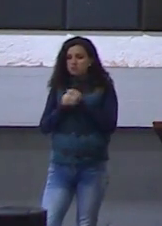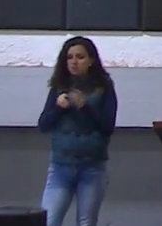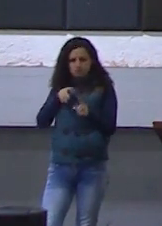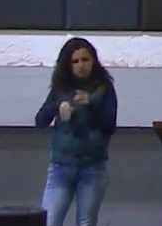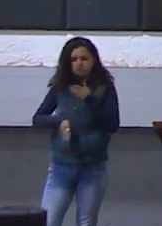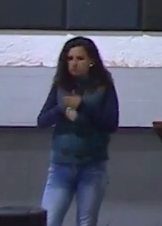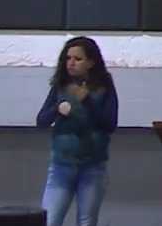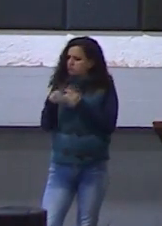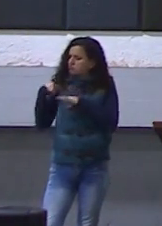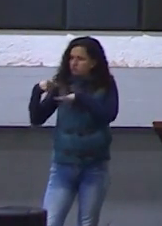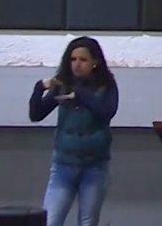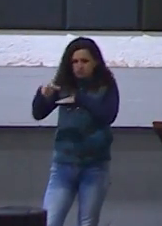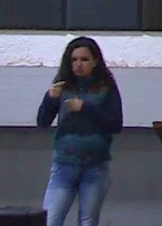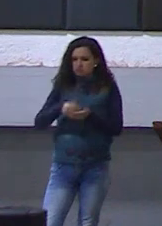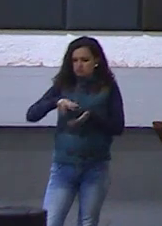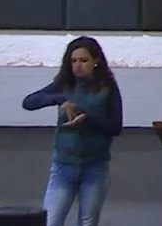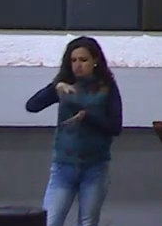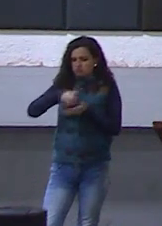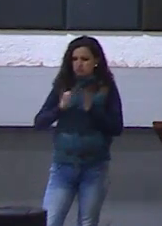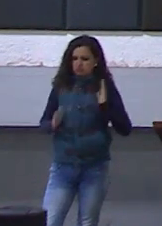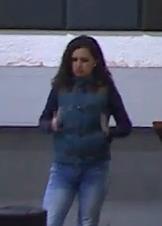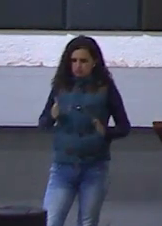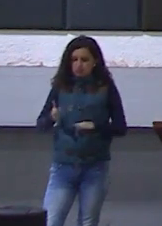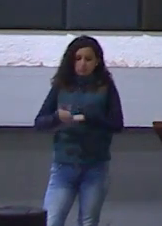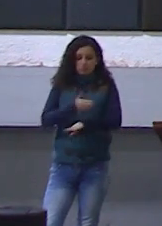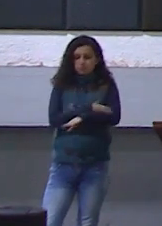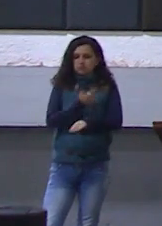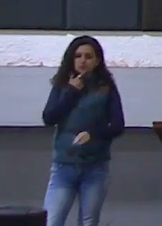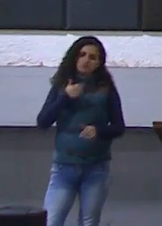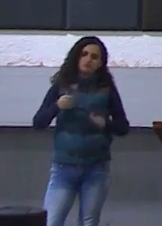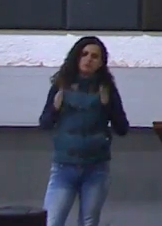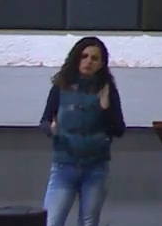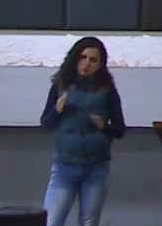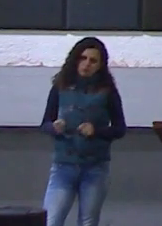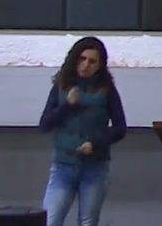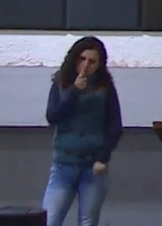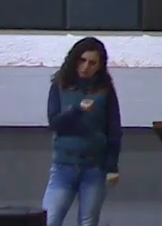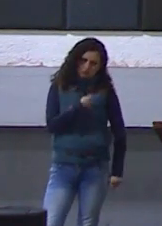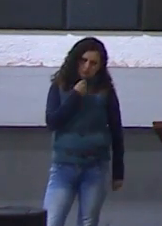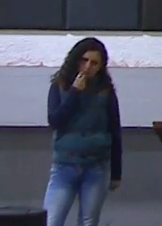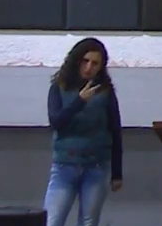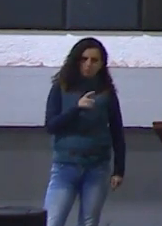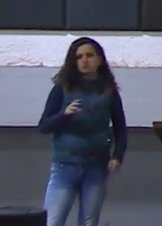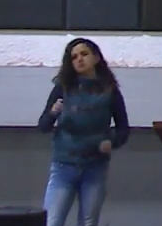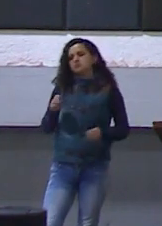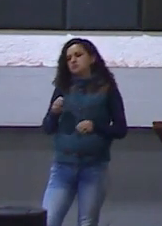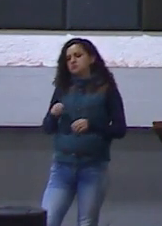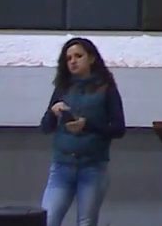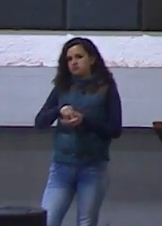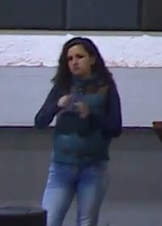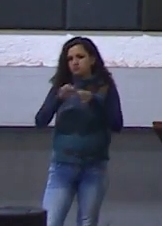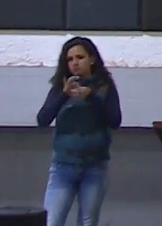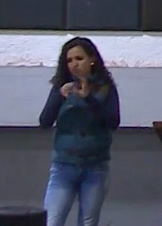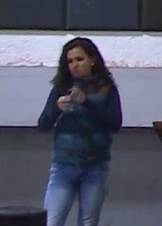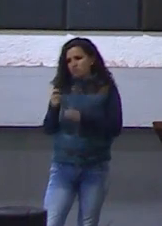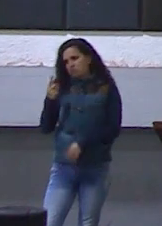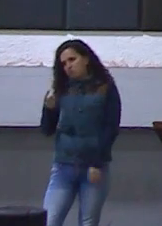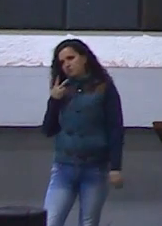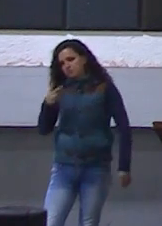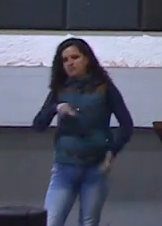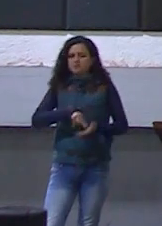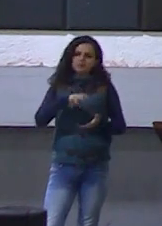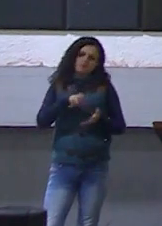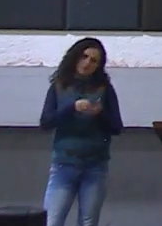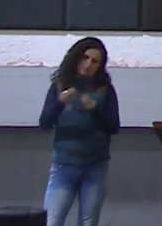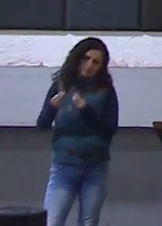gimnasia y atletismo antes sólo tenía gimnasia 12 olímpica 1 olímpica 2 nos metíamos a la gimnasia correctiva